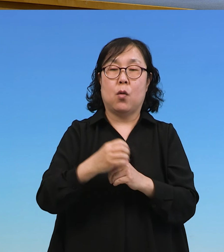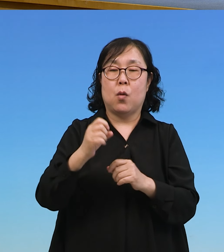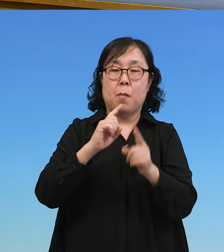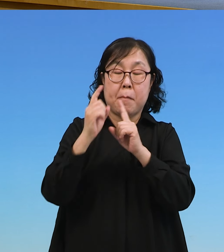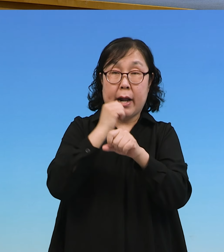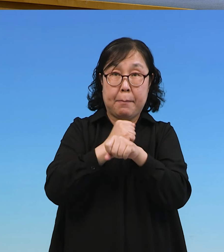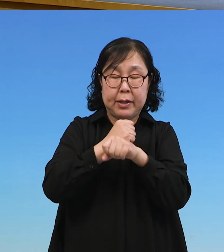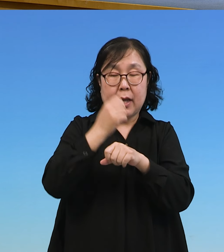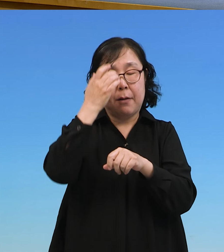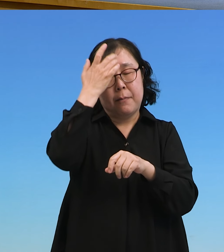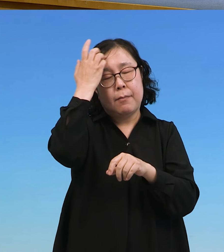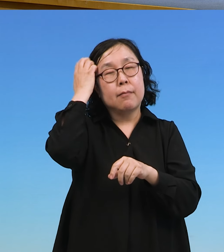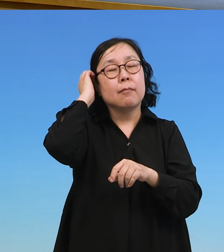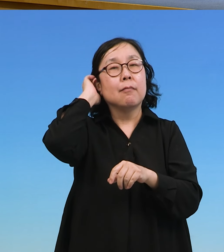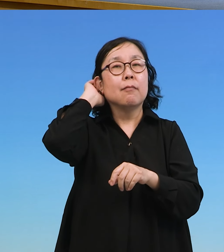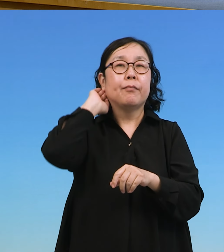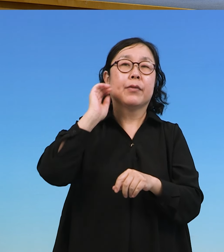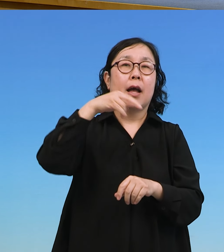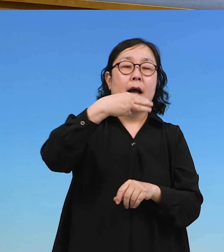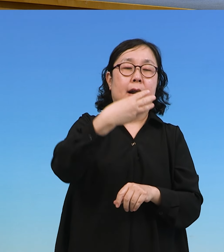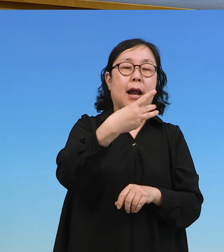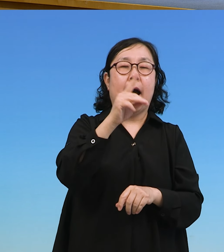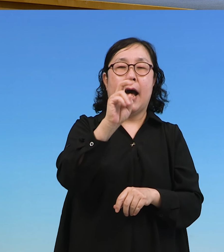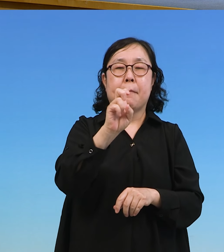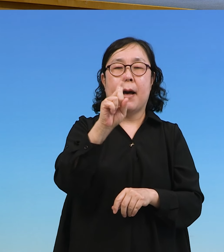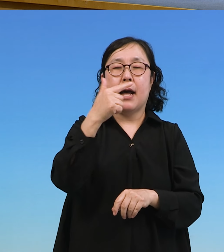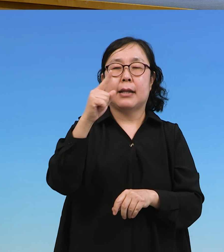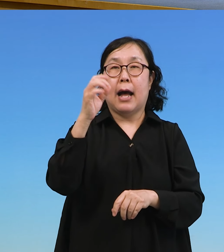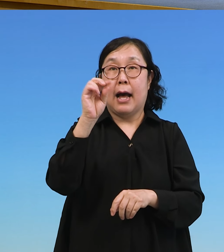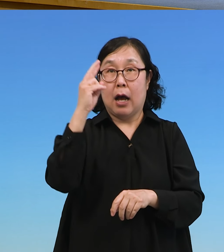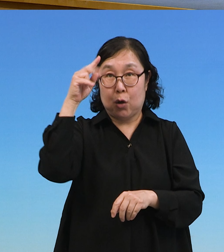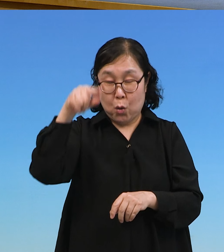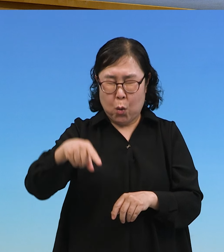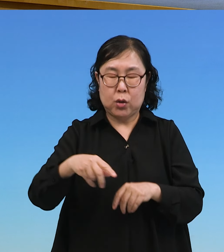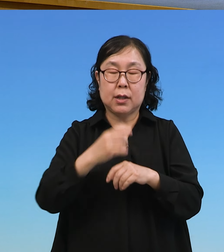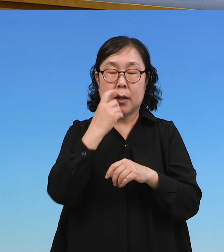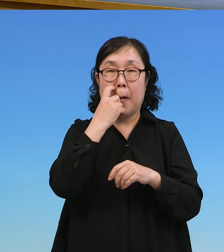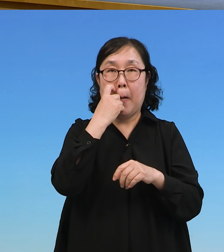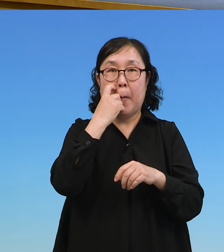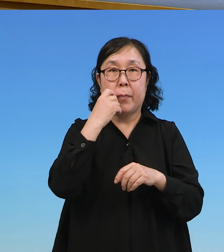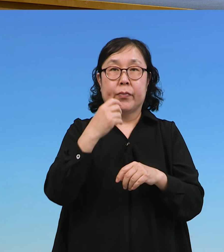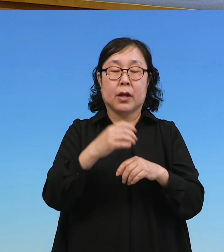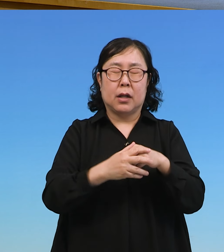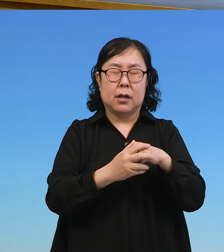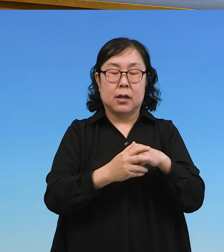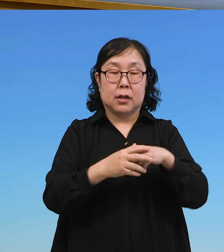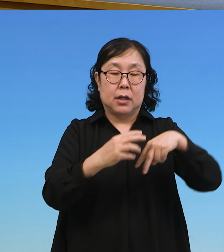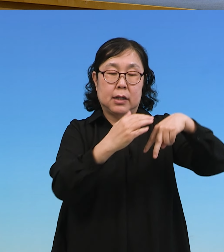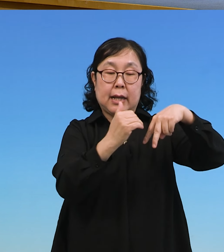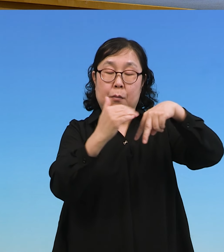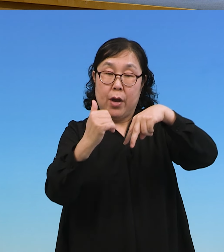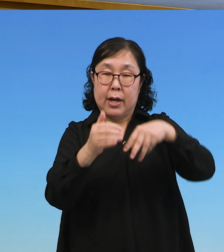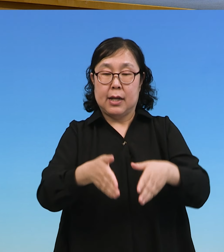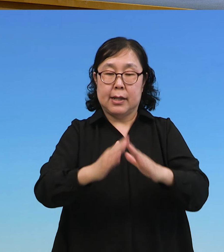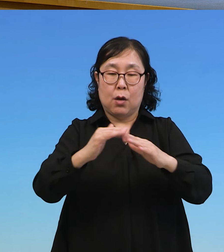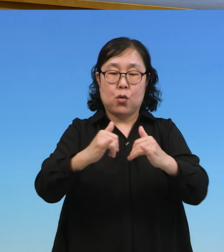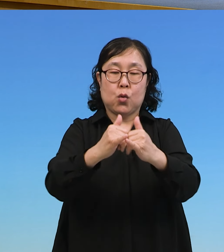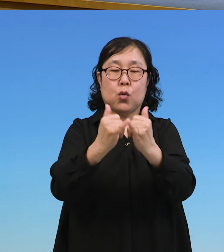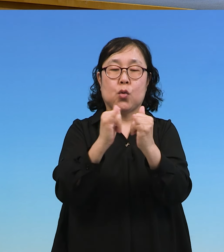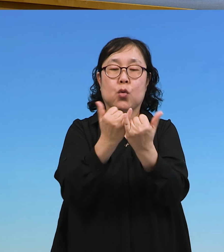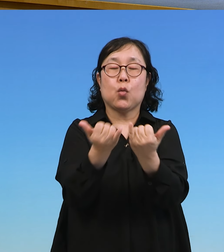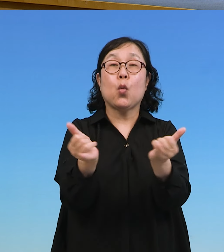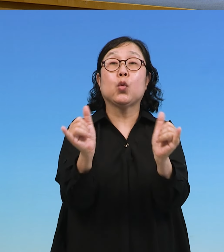나요시, 이게 그 사무엘이 세운 공동체인데요, 이 라마는 그 사무엘